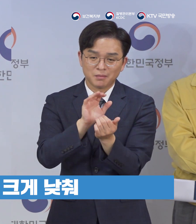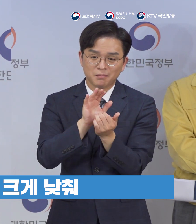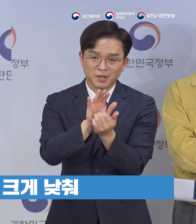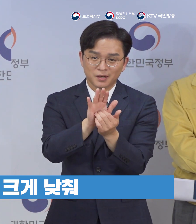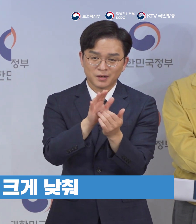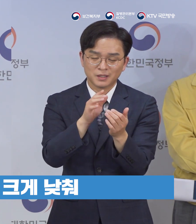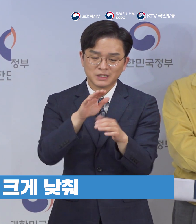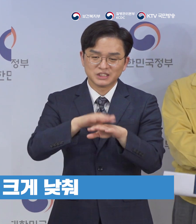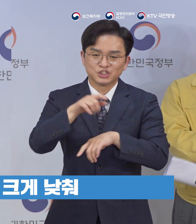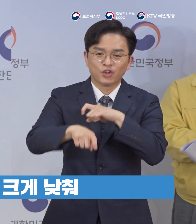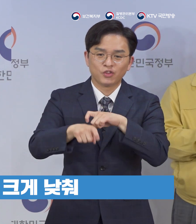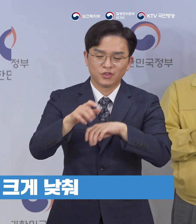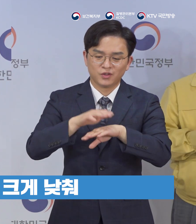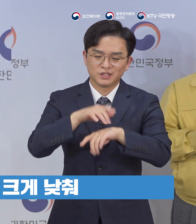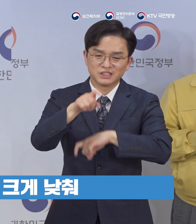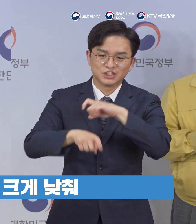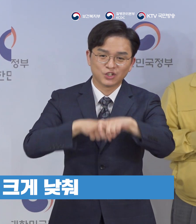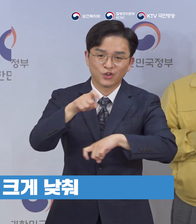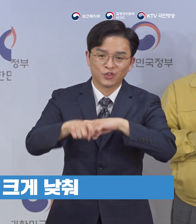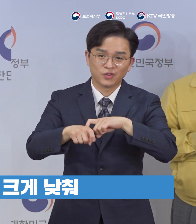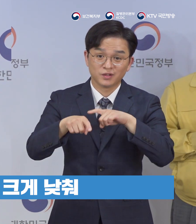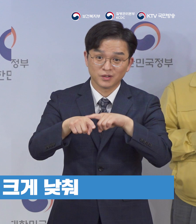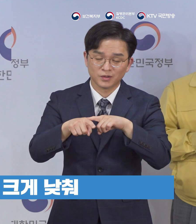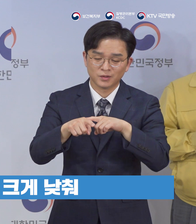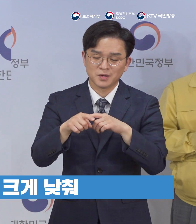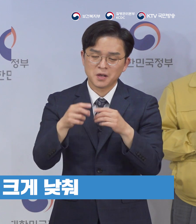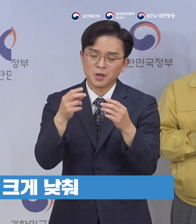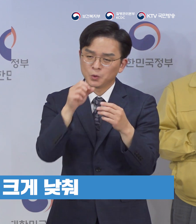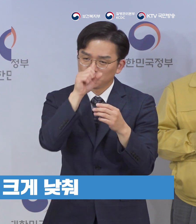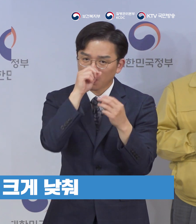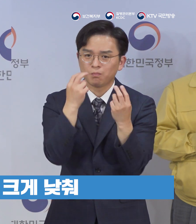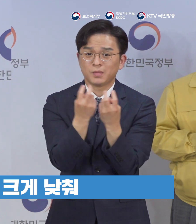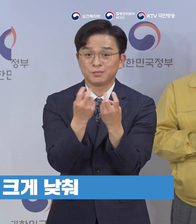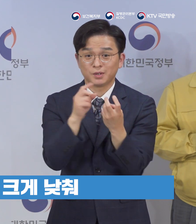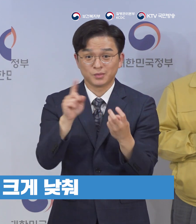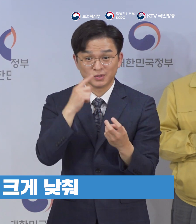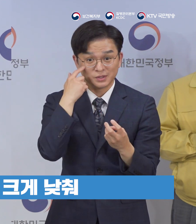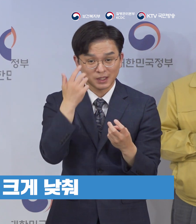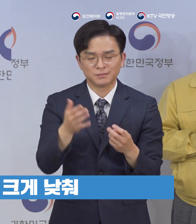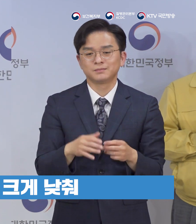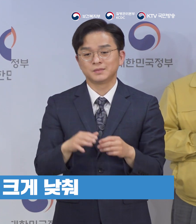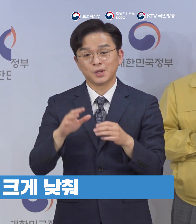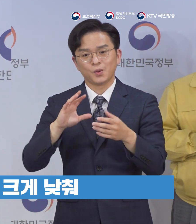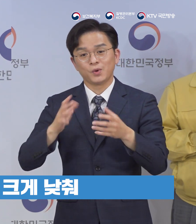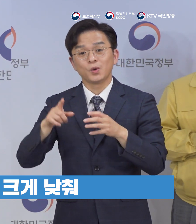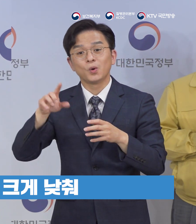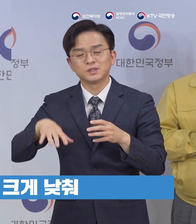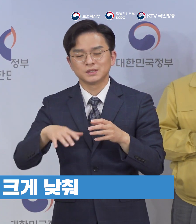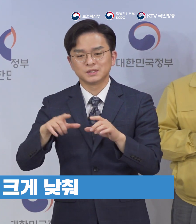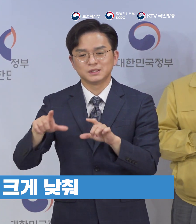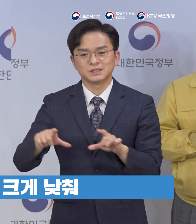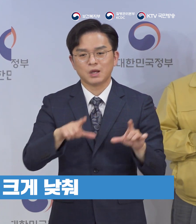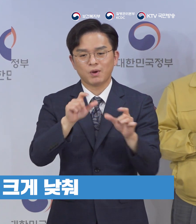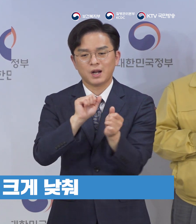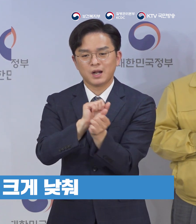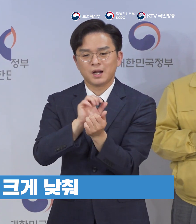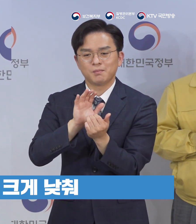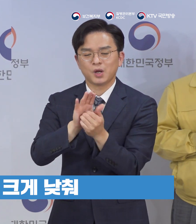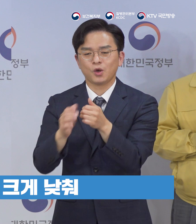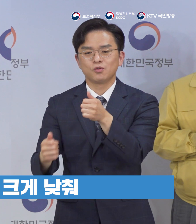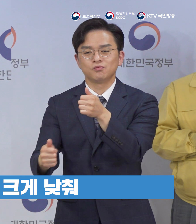제대로 지키기가 상당히 이제 어려운 그런 환경들을 어떻게 이제 개선할 거냐라는 부분들이 이제 남은 숙제입니다. 따라서